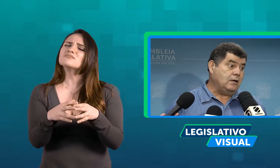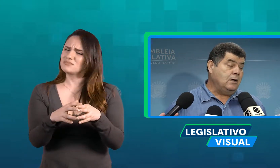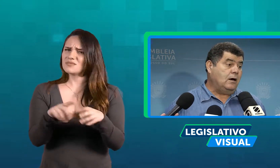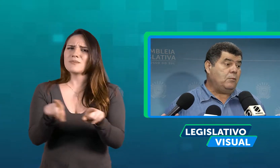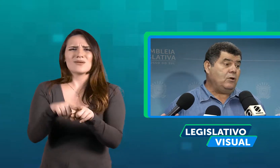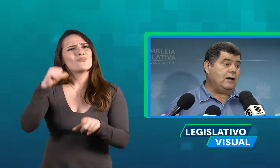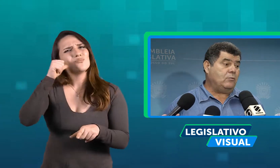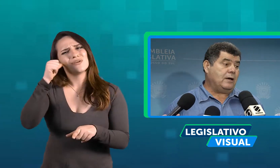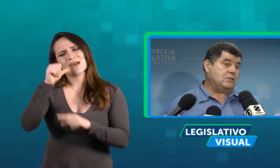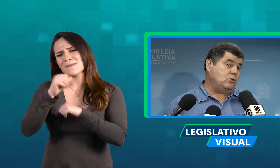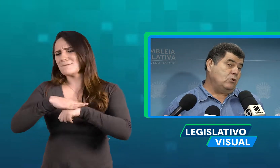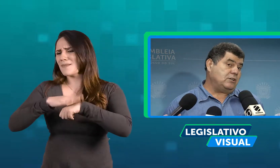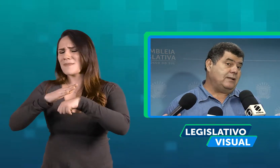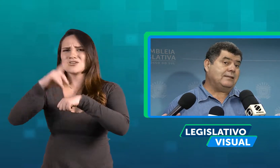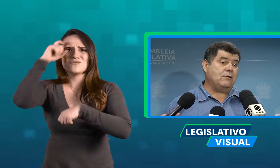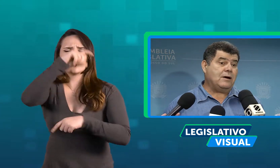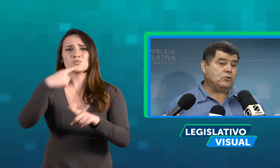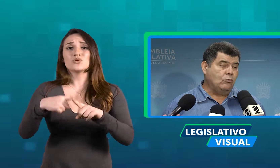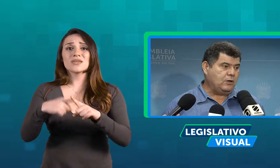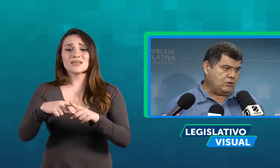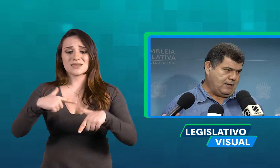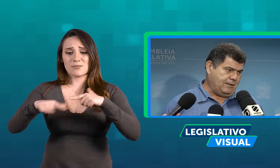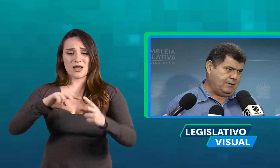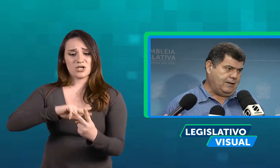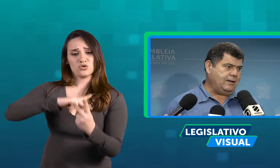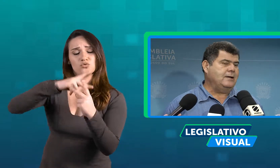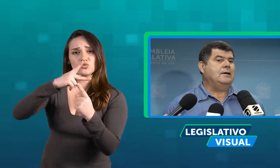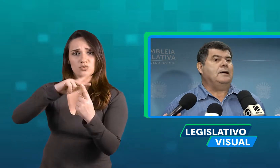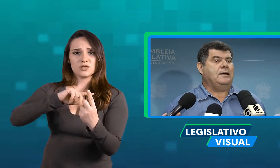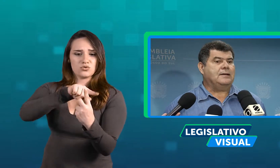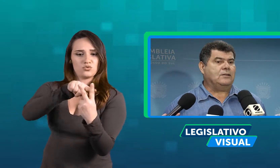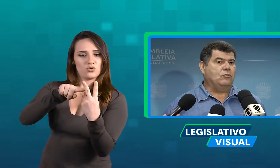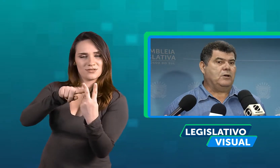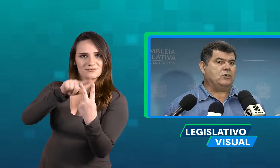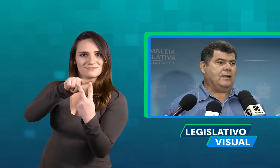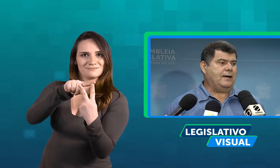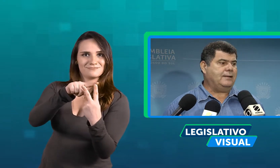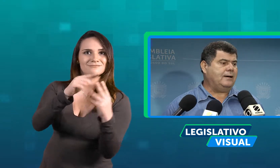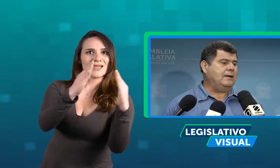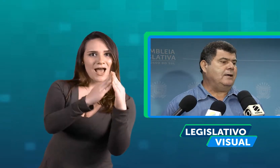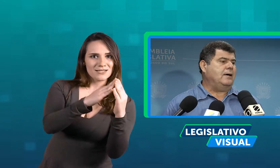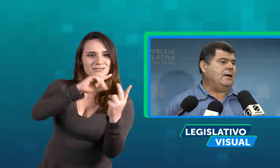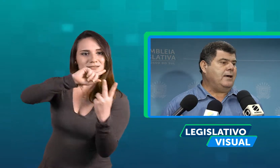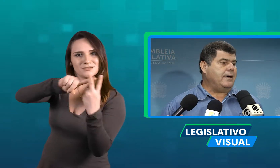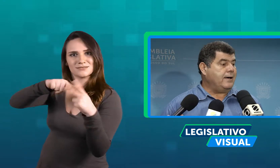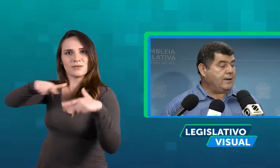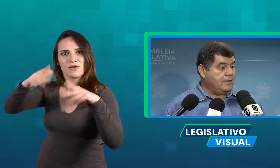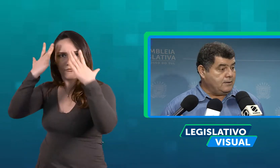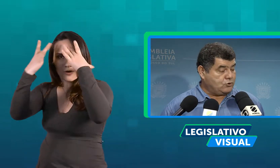categorias aqui. A mulher no Brasil hoje ainda tem uma dupla jornada, né? E essa dupla jornada